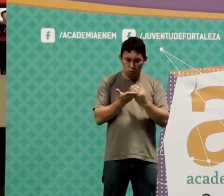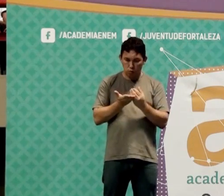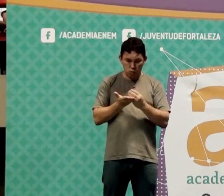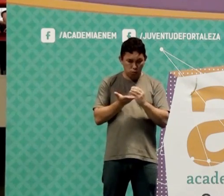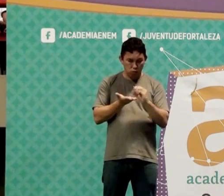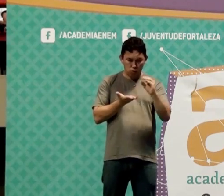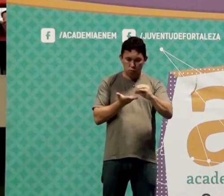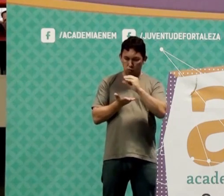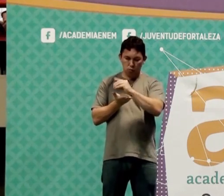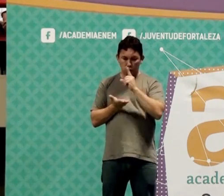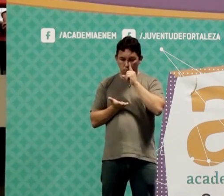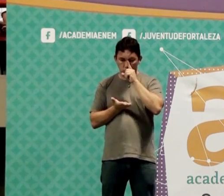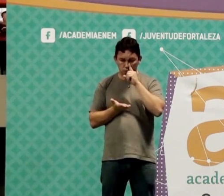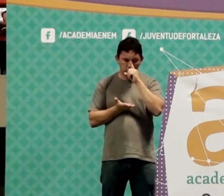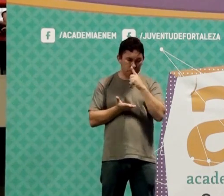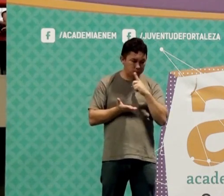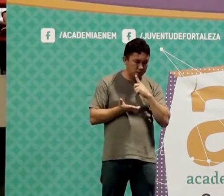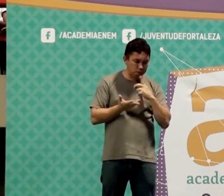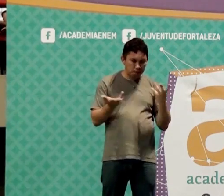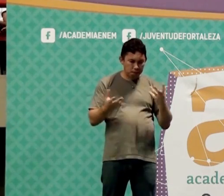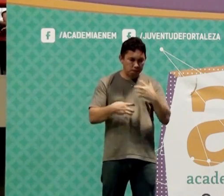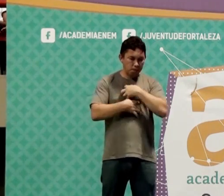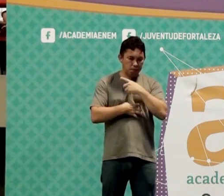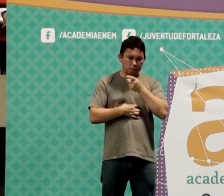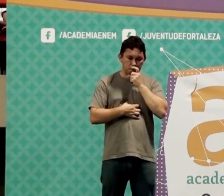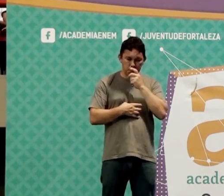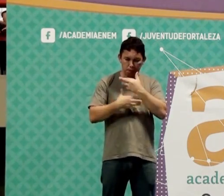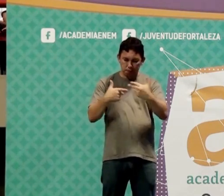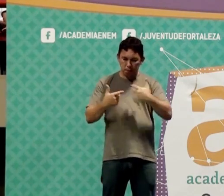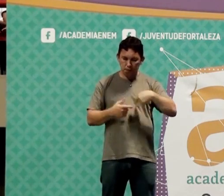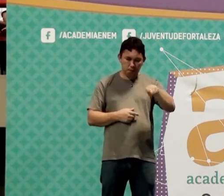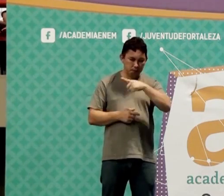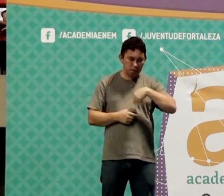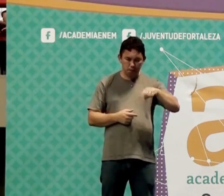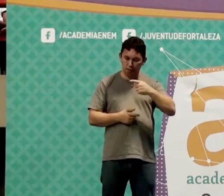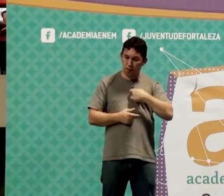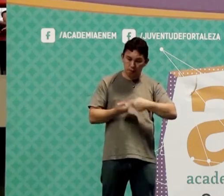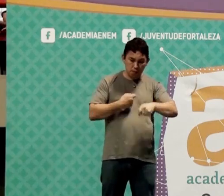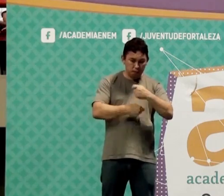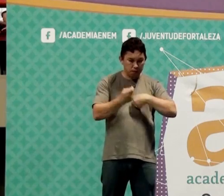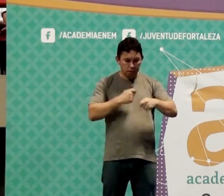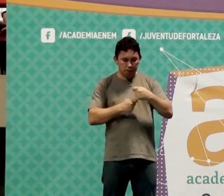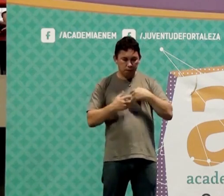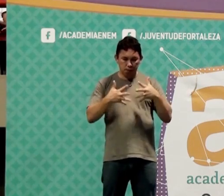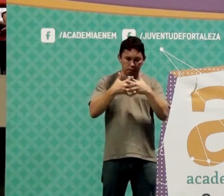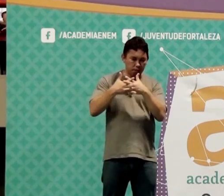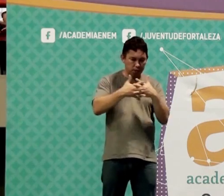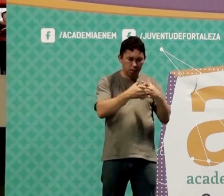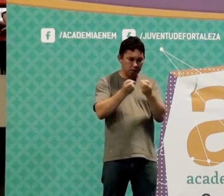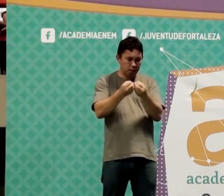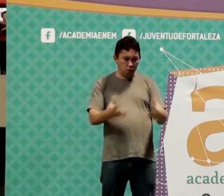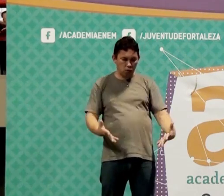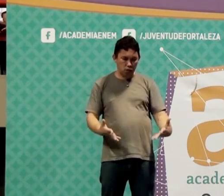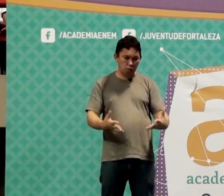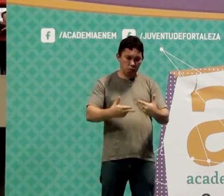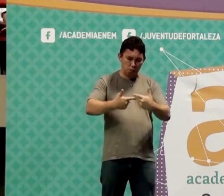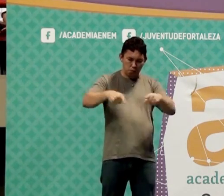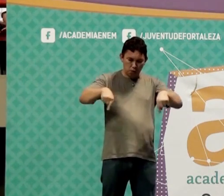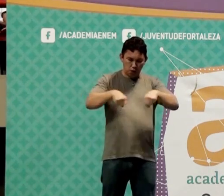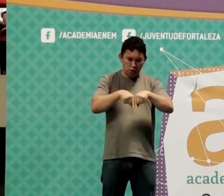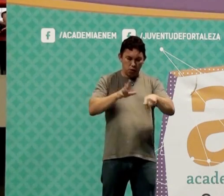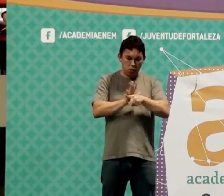excedente entre seus parentes mais próximos para oferir lucros. O item D tá doido, né? Como é que a pessoa que vai ganhar